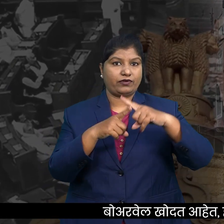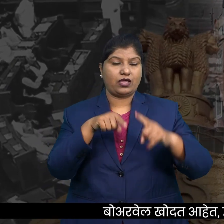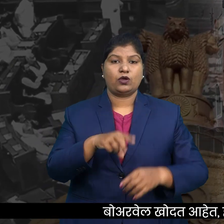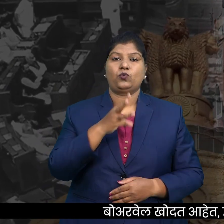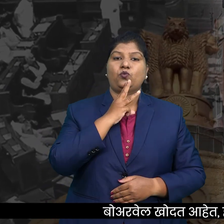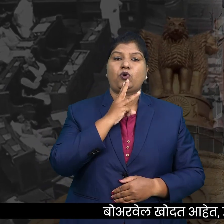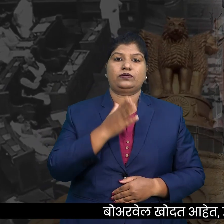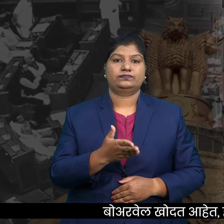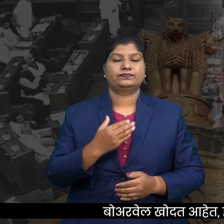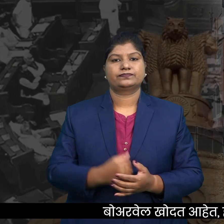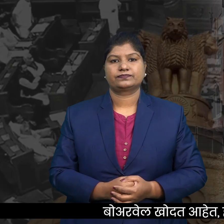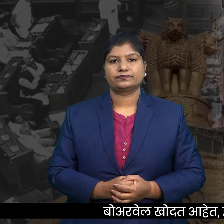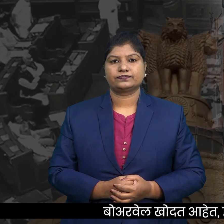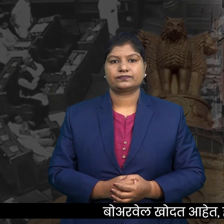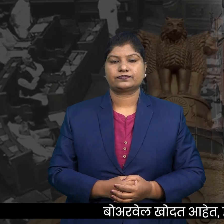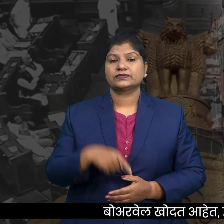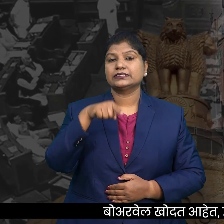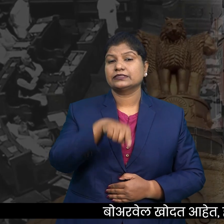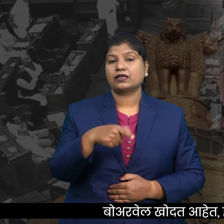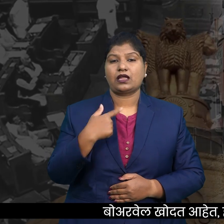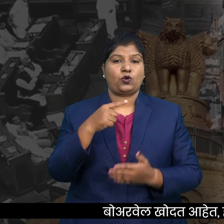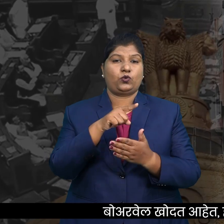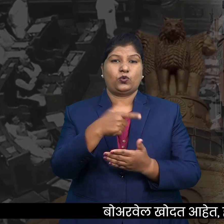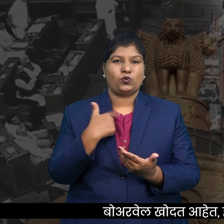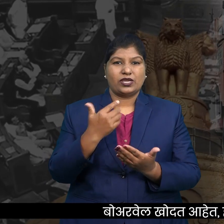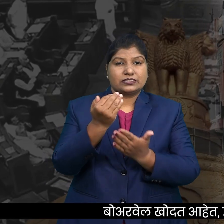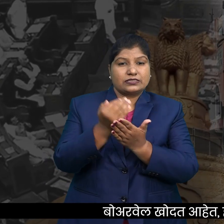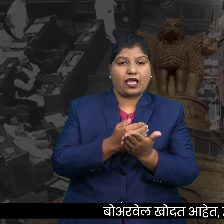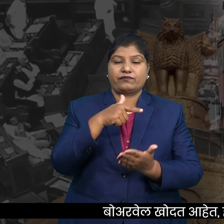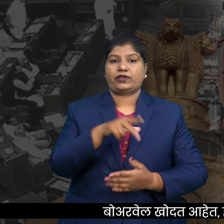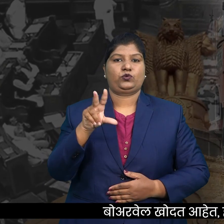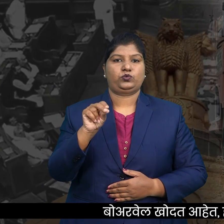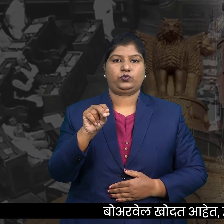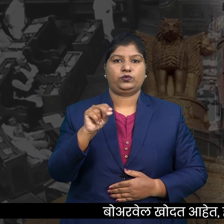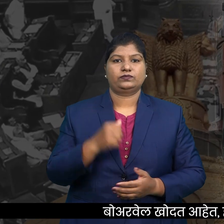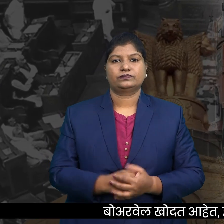ही संभाव्यतः टिकाऊ प्रथा आहे.